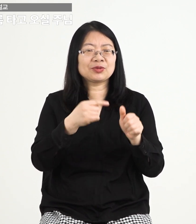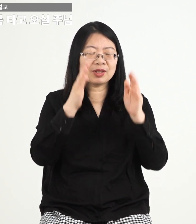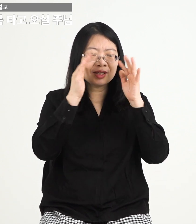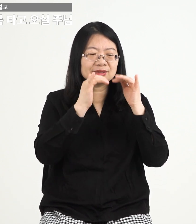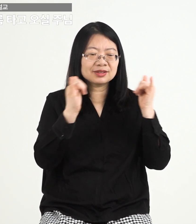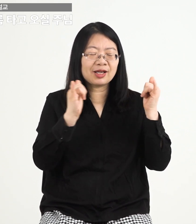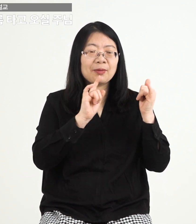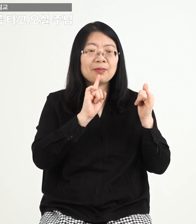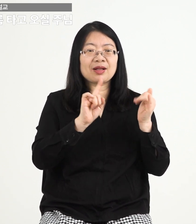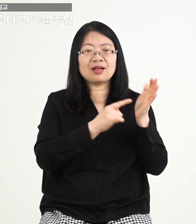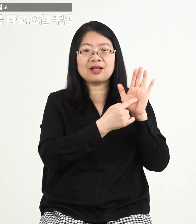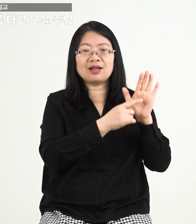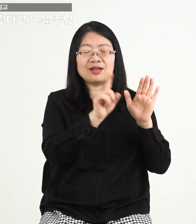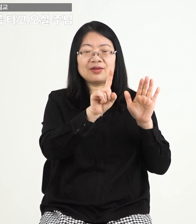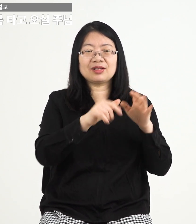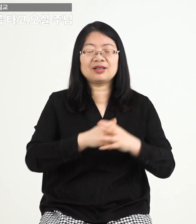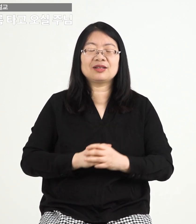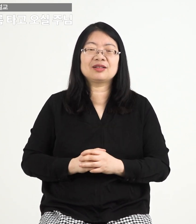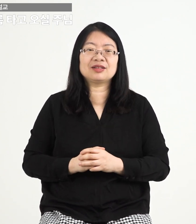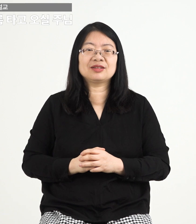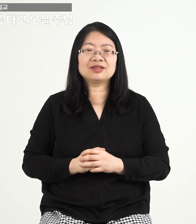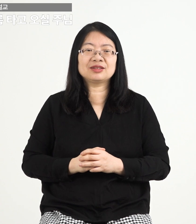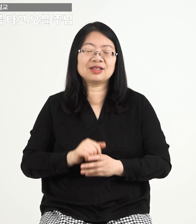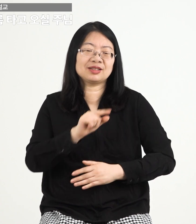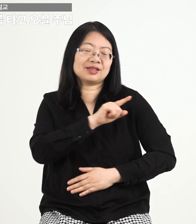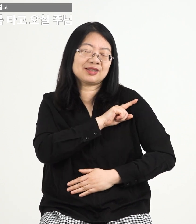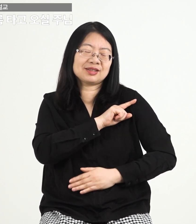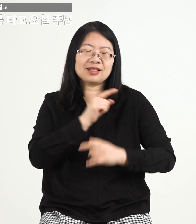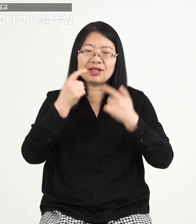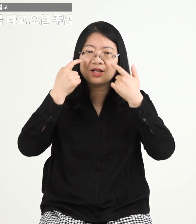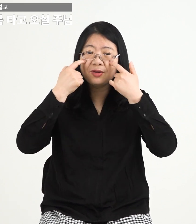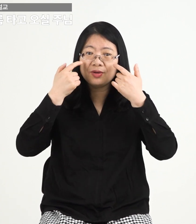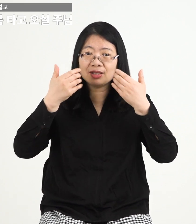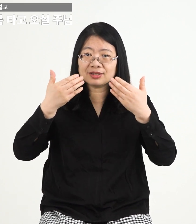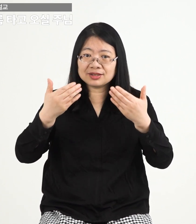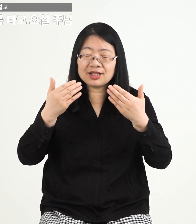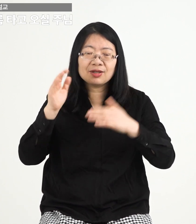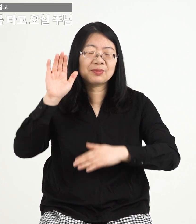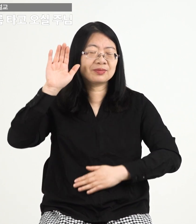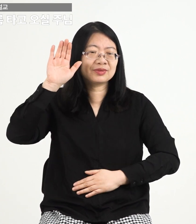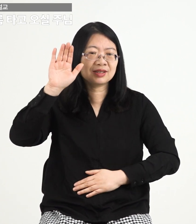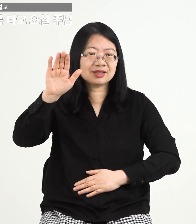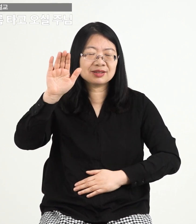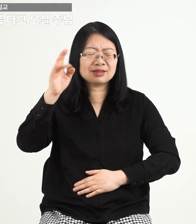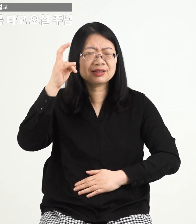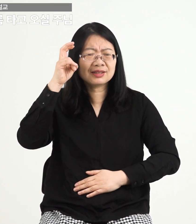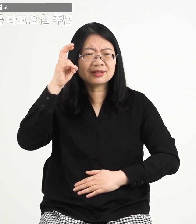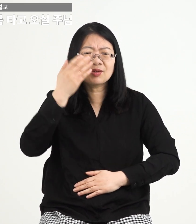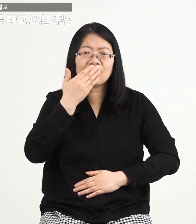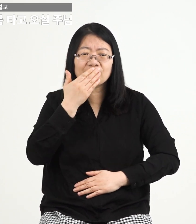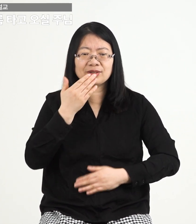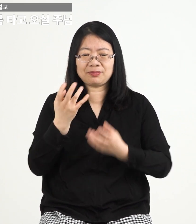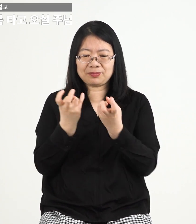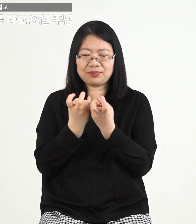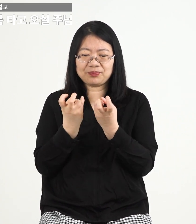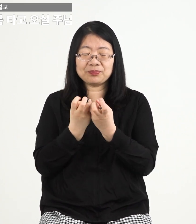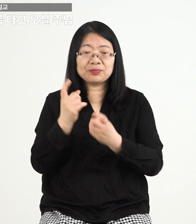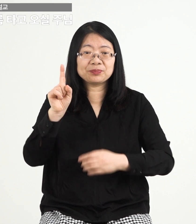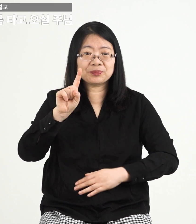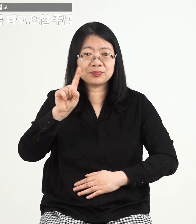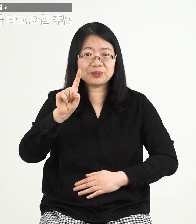표현을 썼더라고요. 가장 확실한 미래를 예측할 수 있는